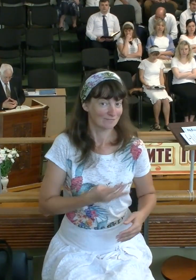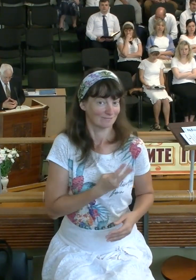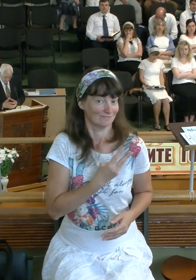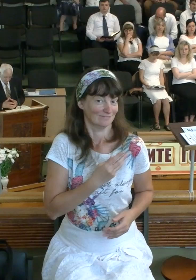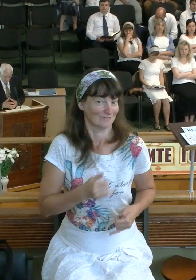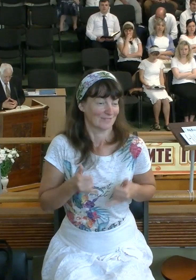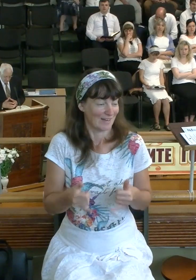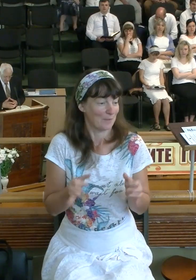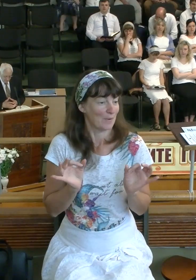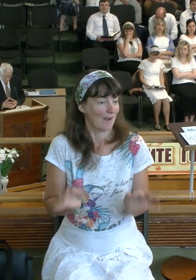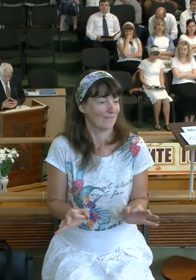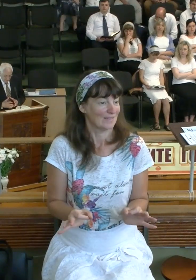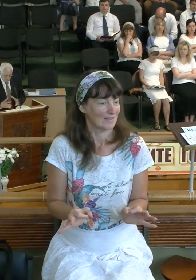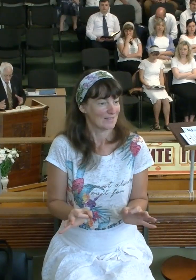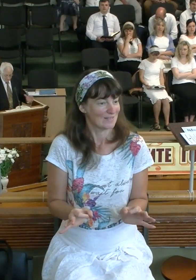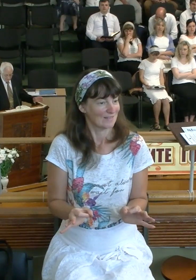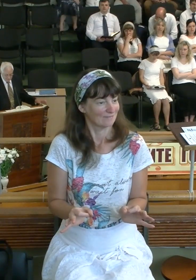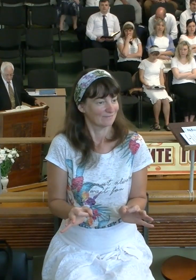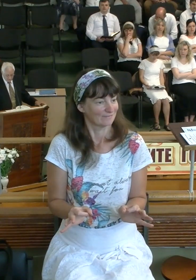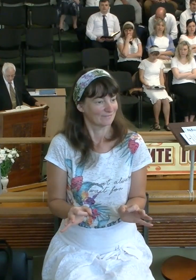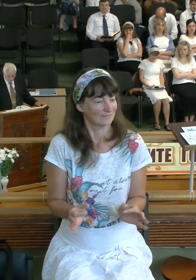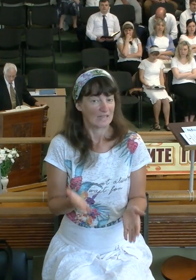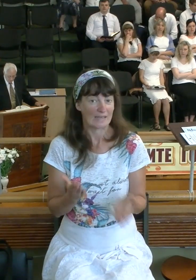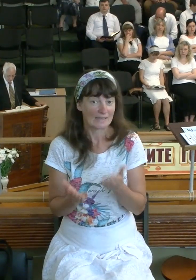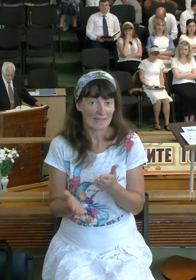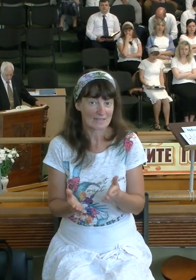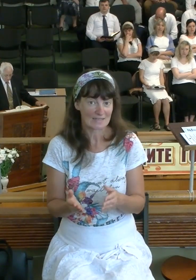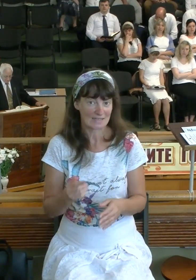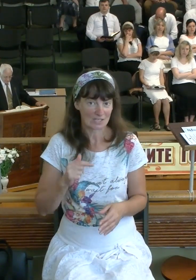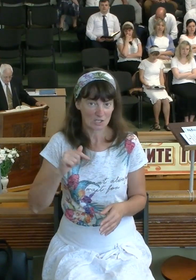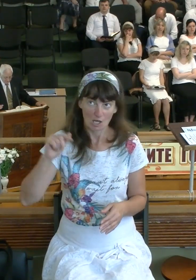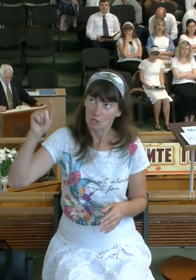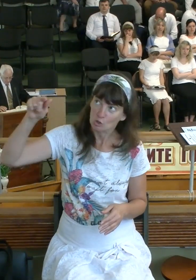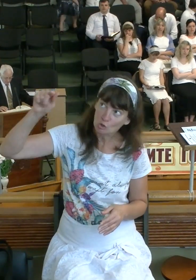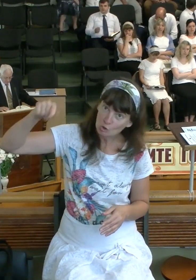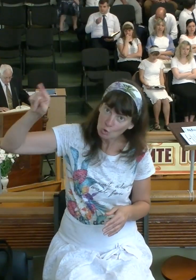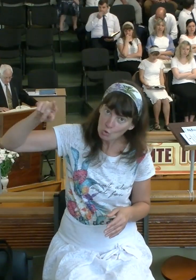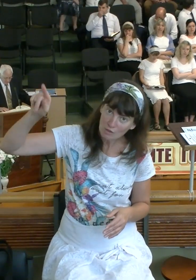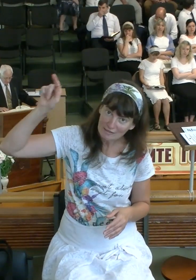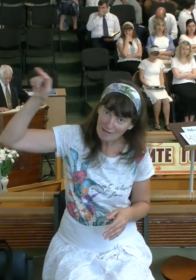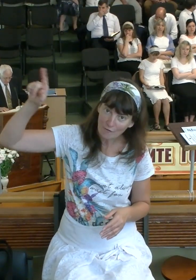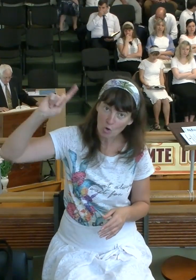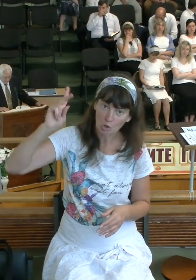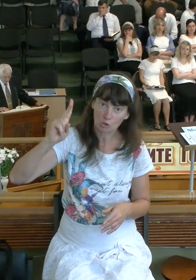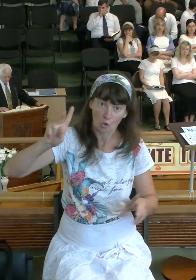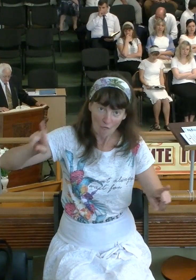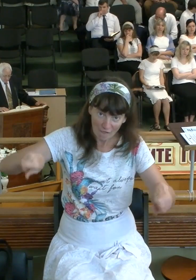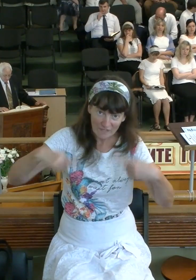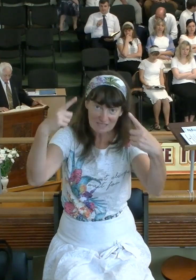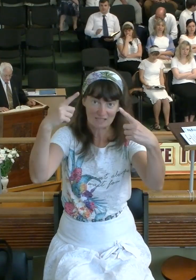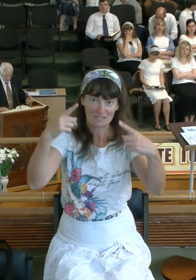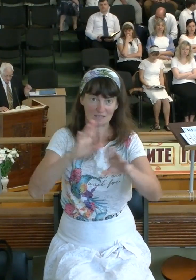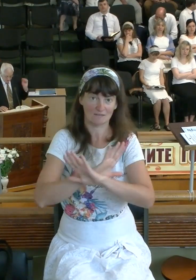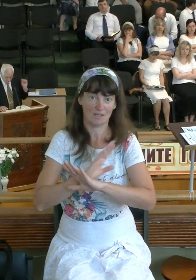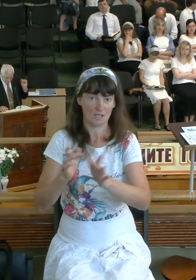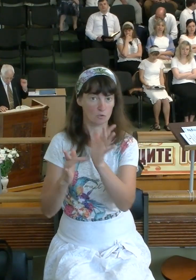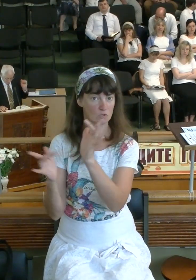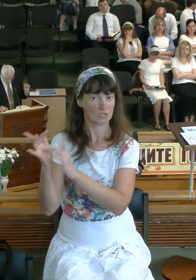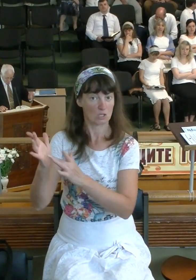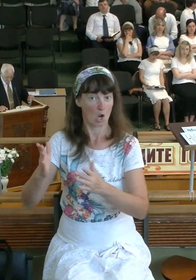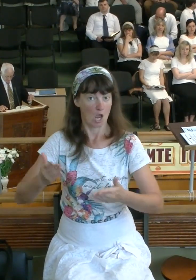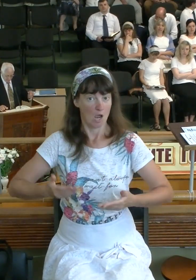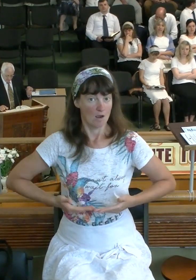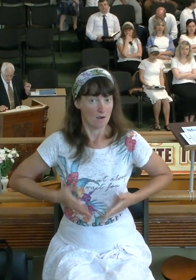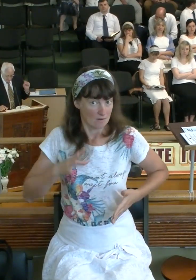для праведности. Если же Дух того, кто воскресил из мертвых Иисуса, живет